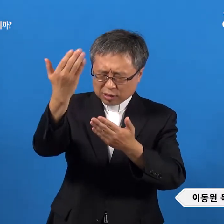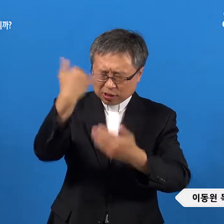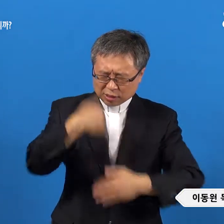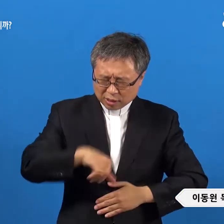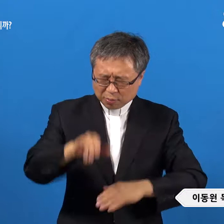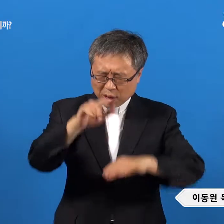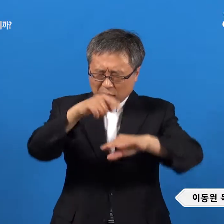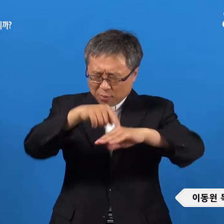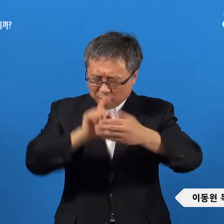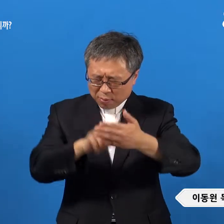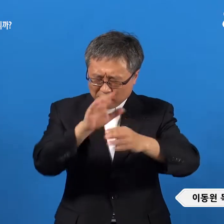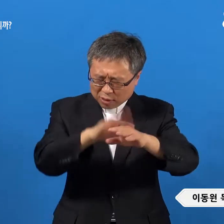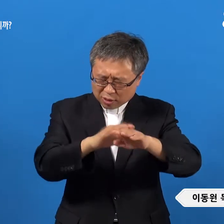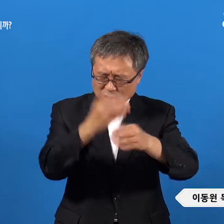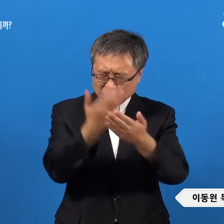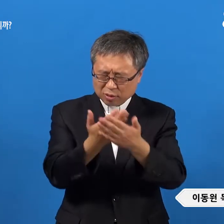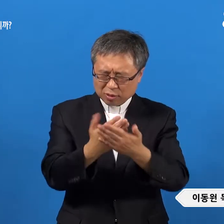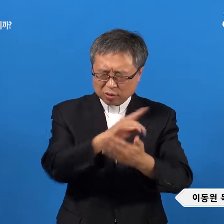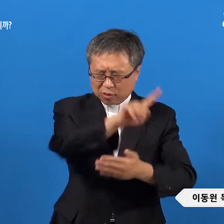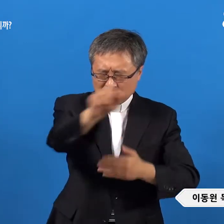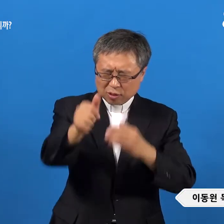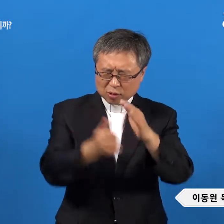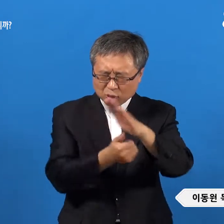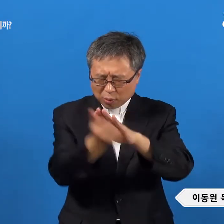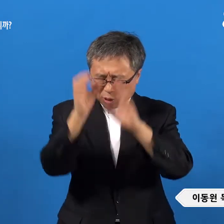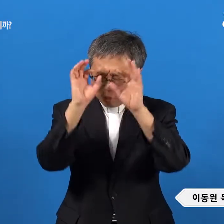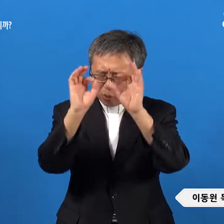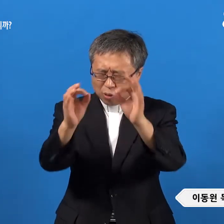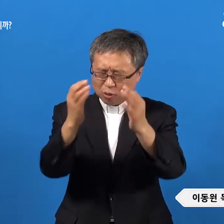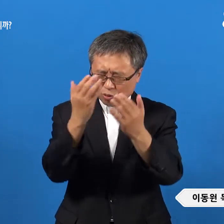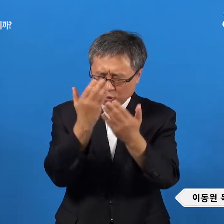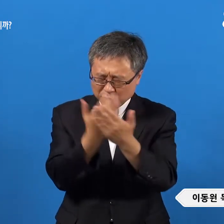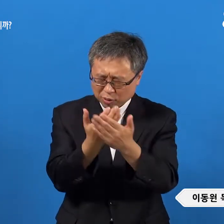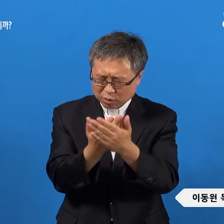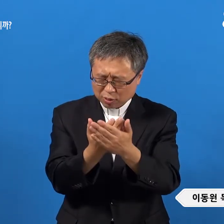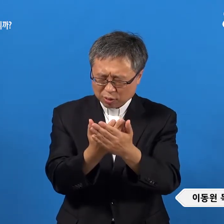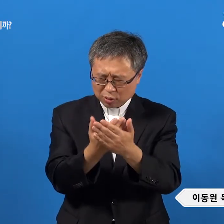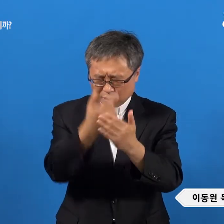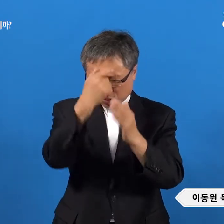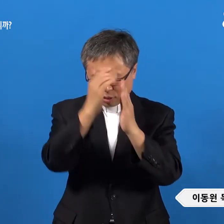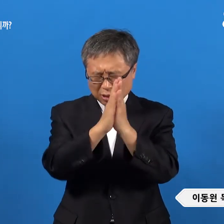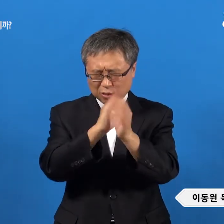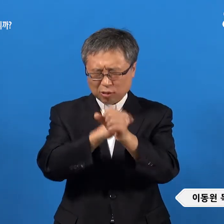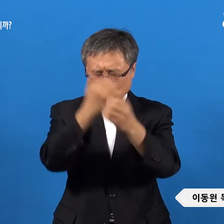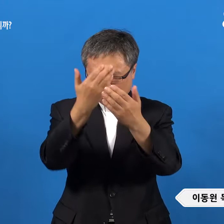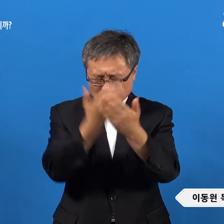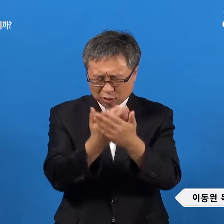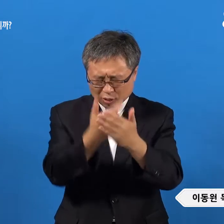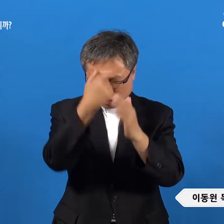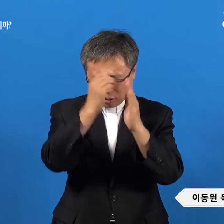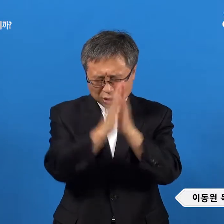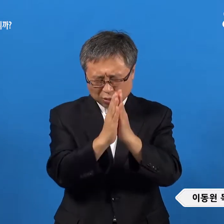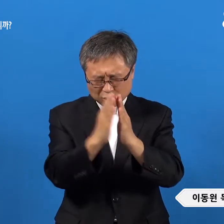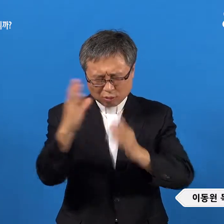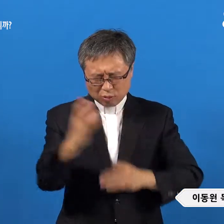만져주시고 저들에게 소망을 보여주시옵소서. 기도하게 하시고 기도의 거룩한 영으로